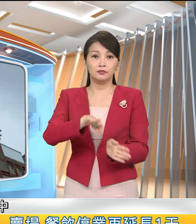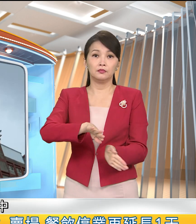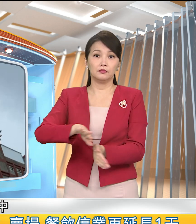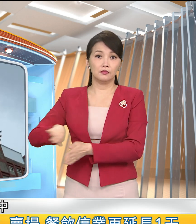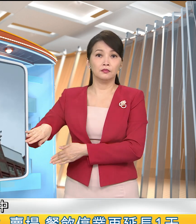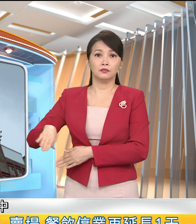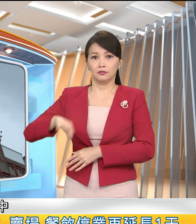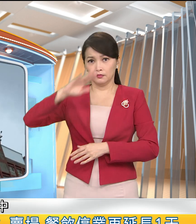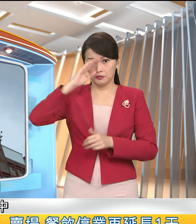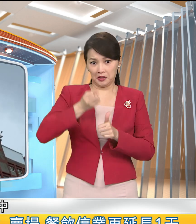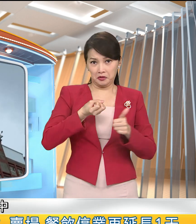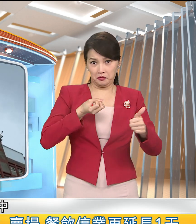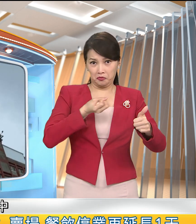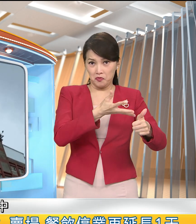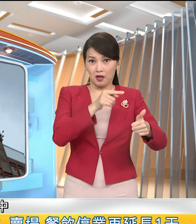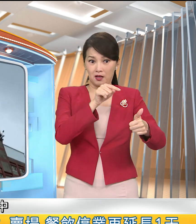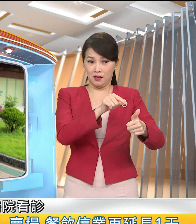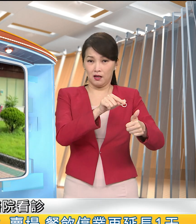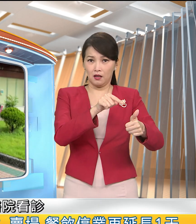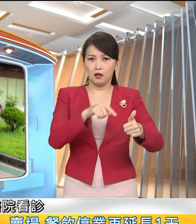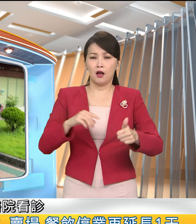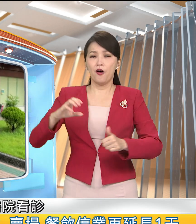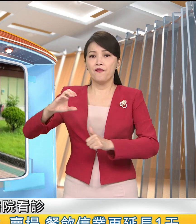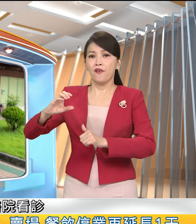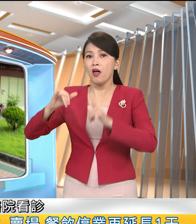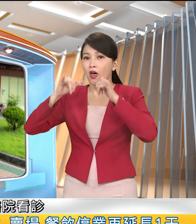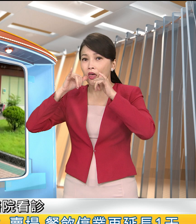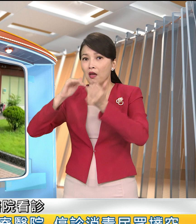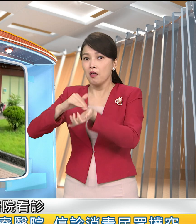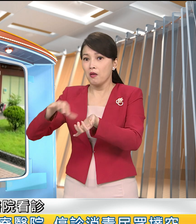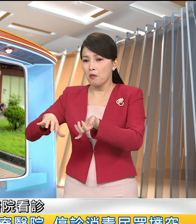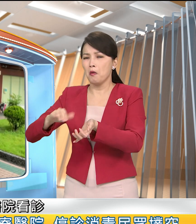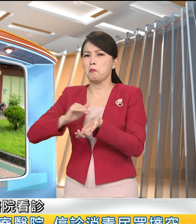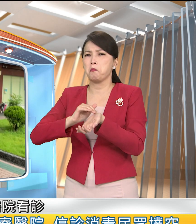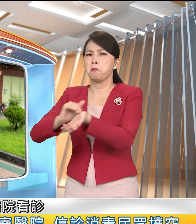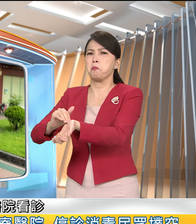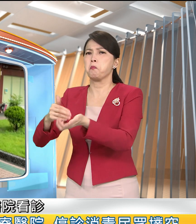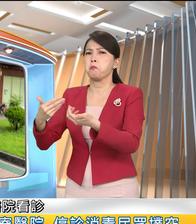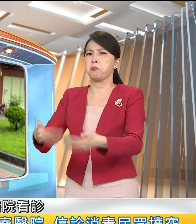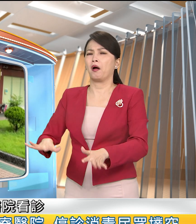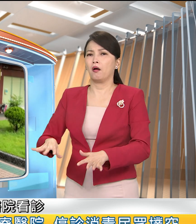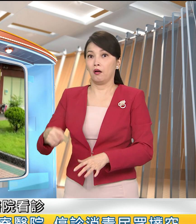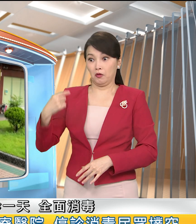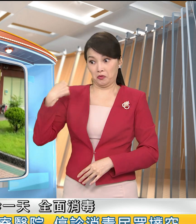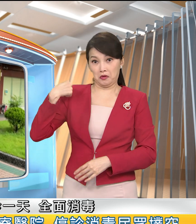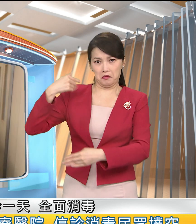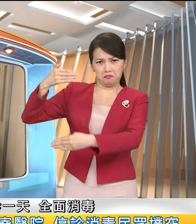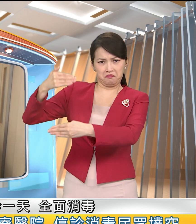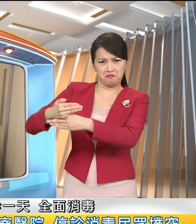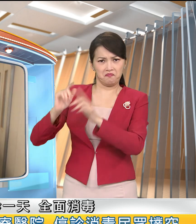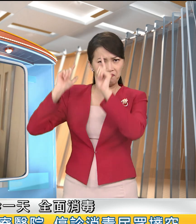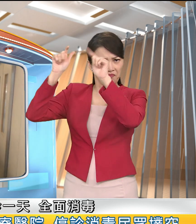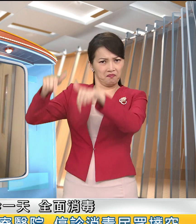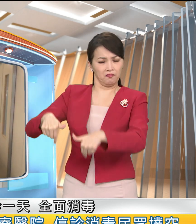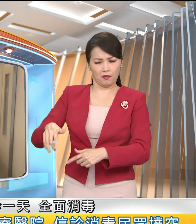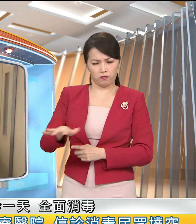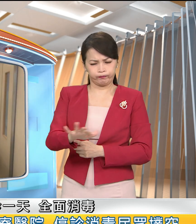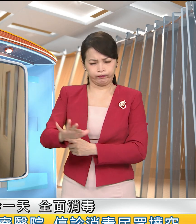而另外，确诊者当中有人去过芳寮医院看诊，医院昨天也休整